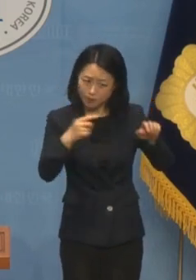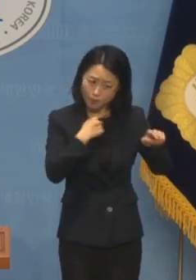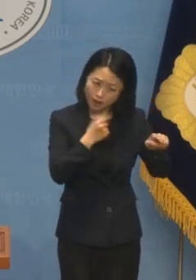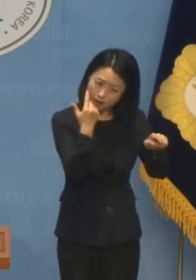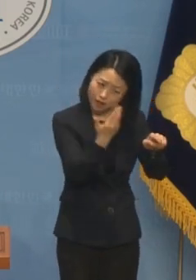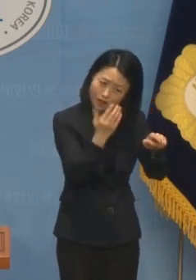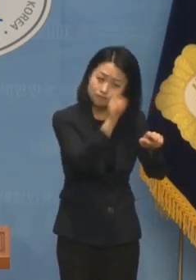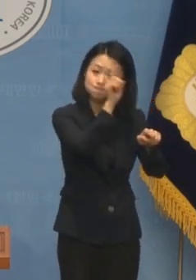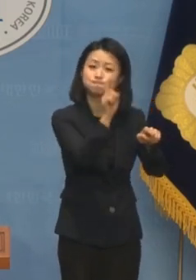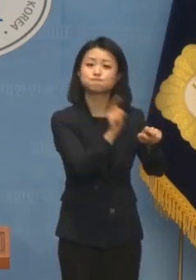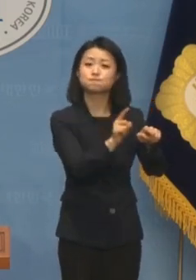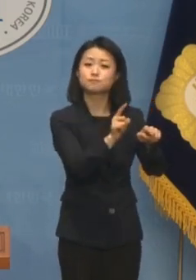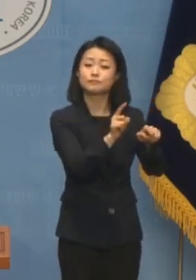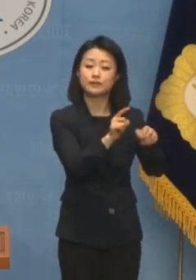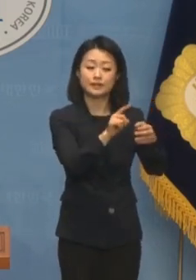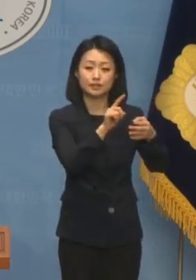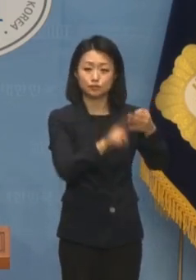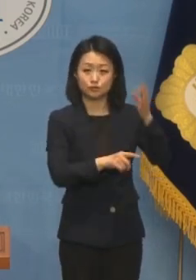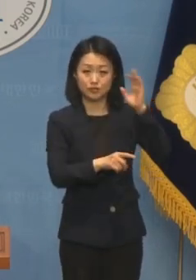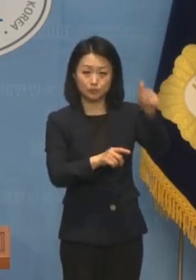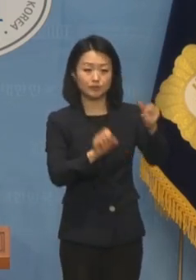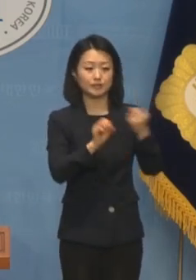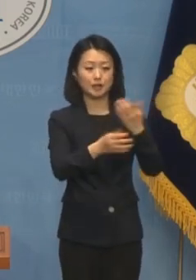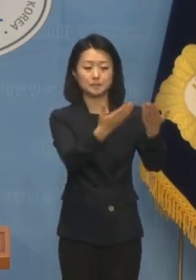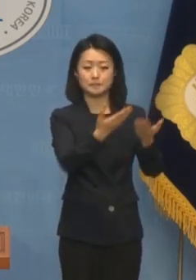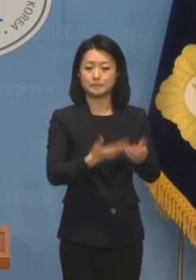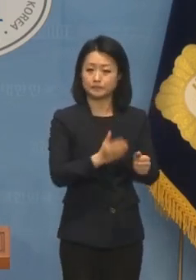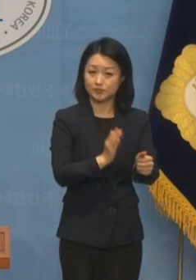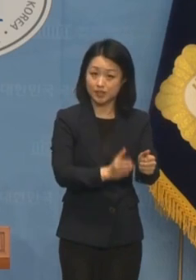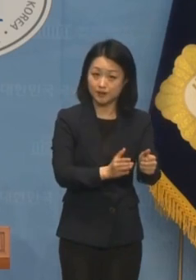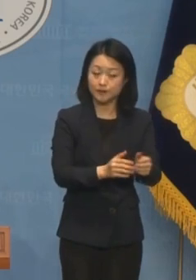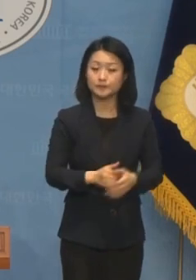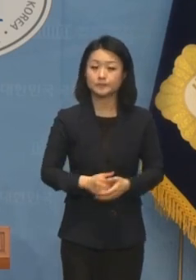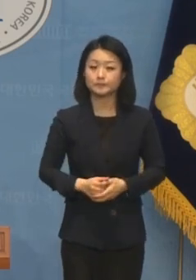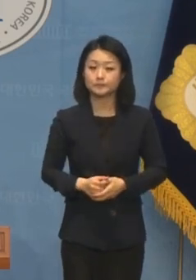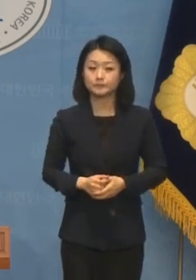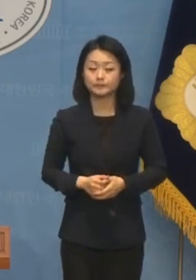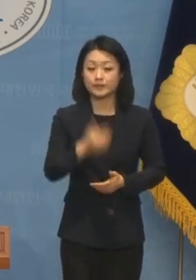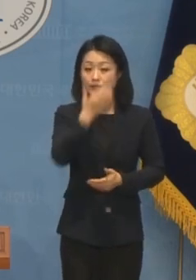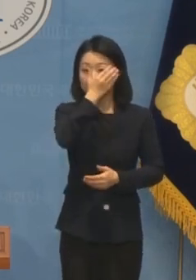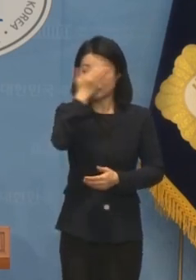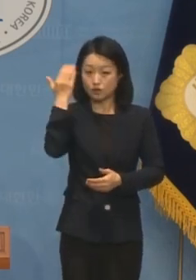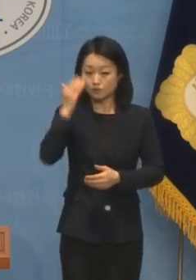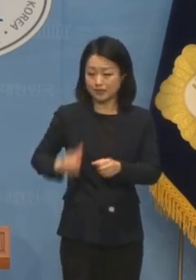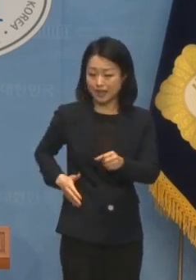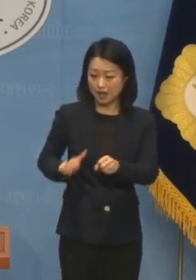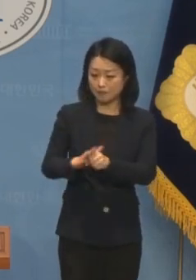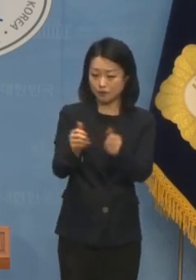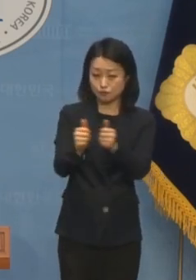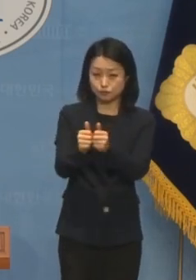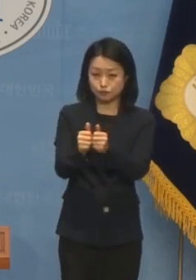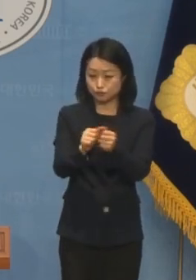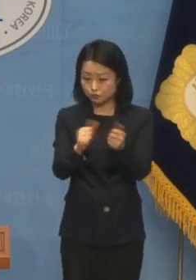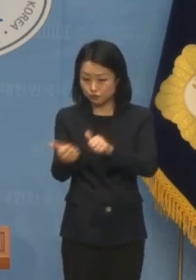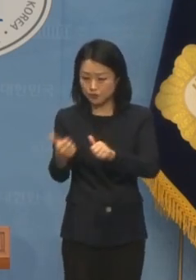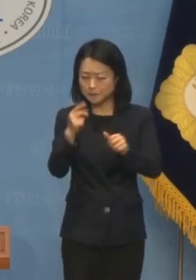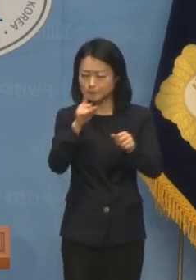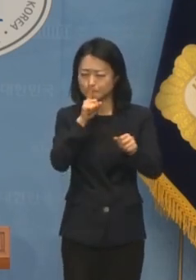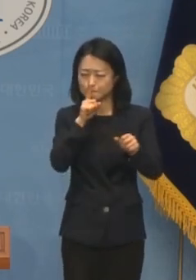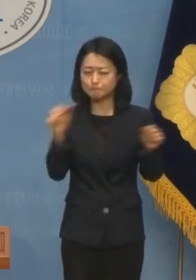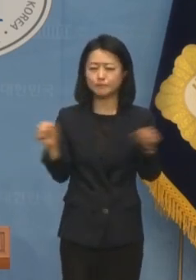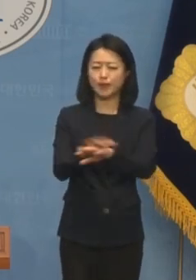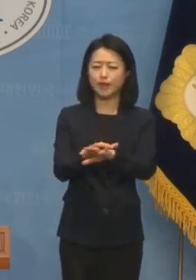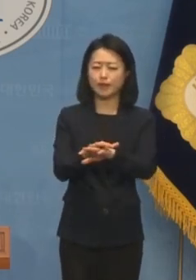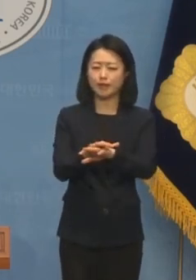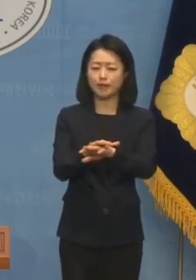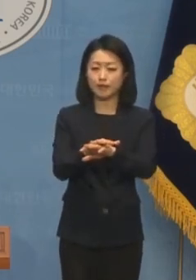윤석열 대통령은 답하십시오. 계속해서 젊은 해병대원의 죽음을 은폐하고 강직한